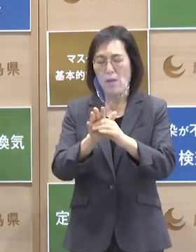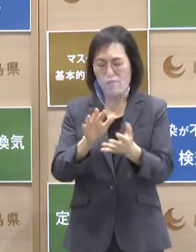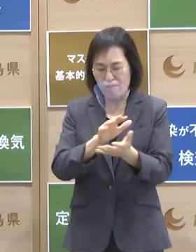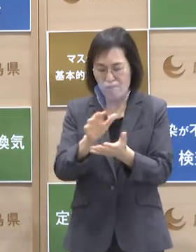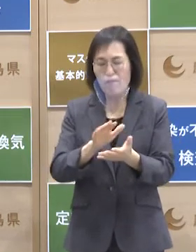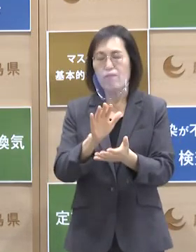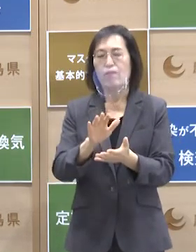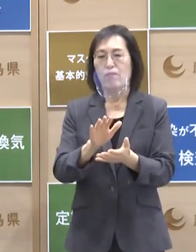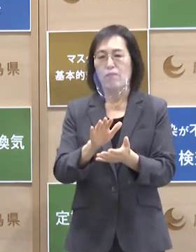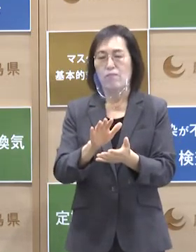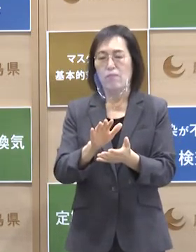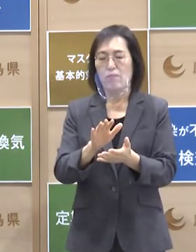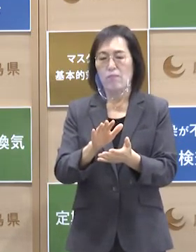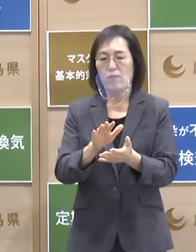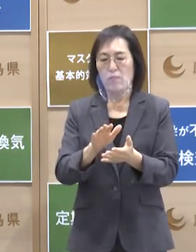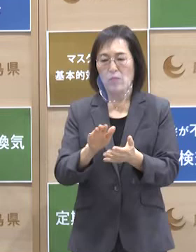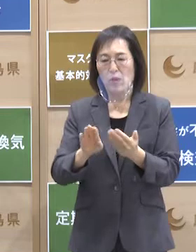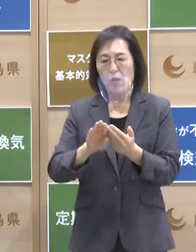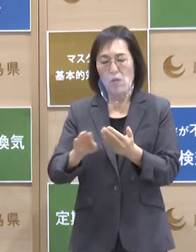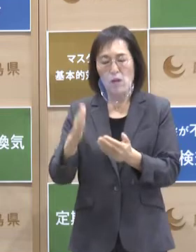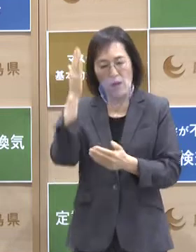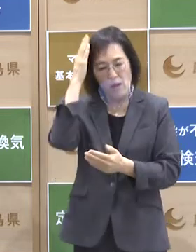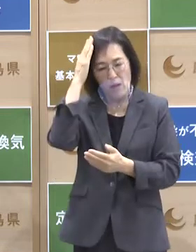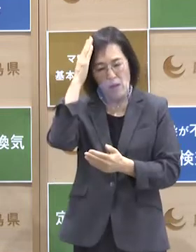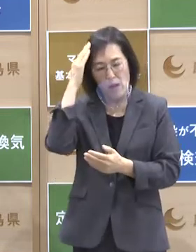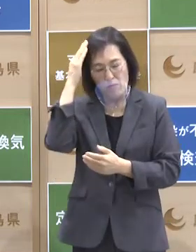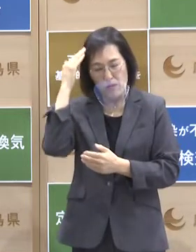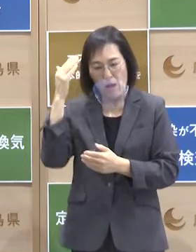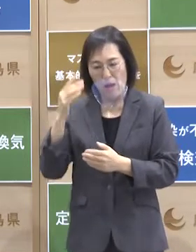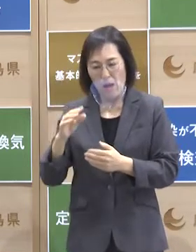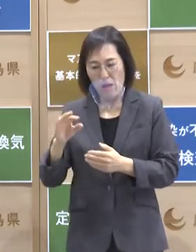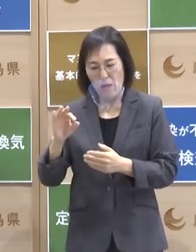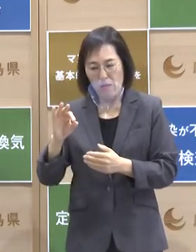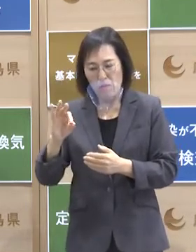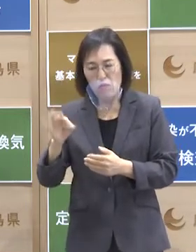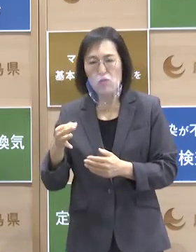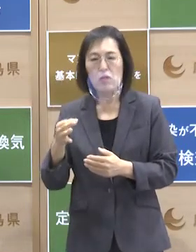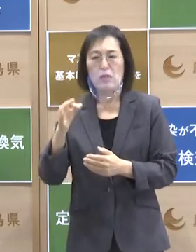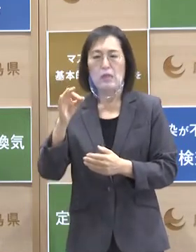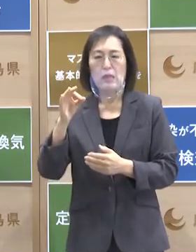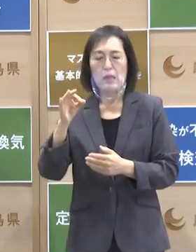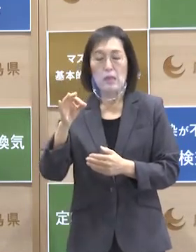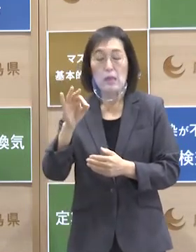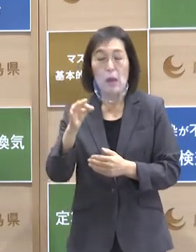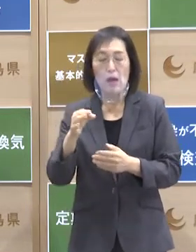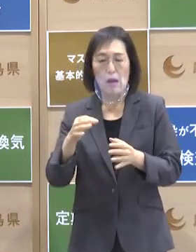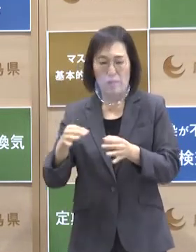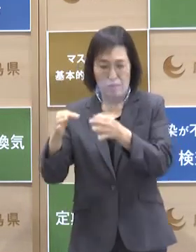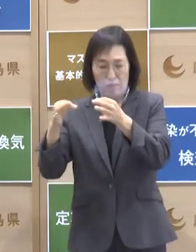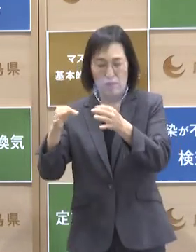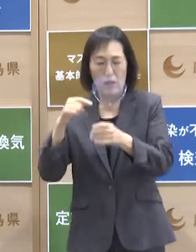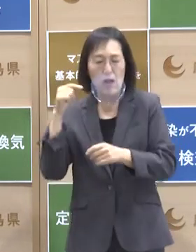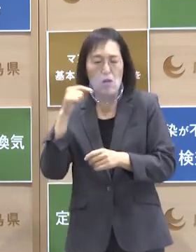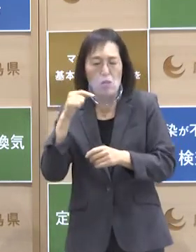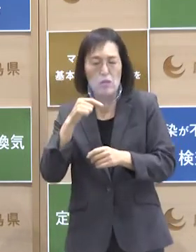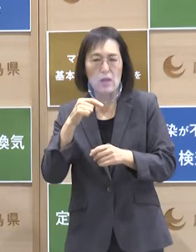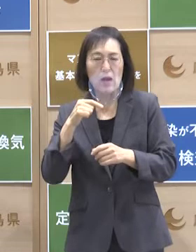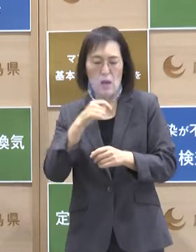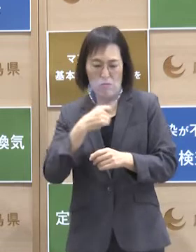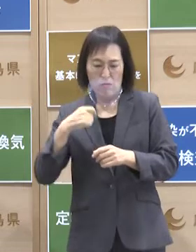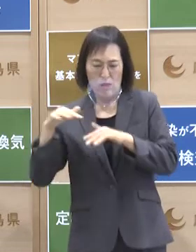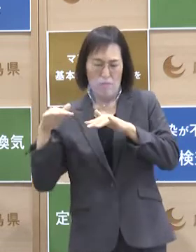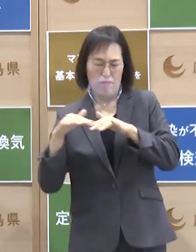、原油価格の高騰とかですね、ロシアのウクライナ侵攻とか、非常